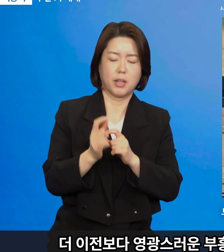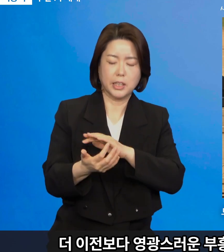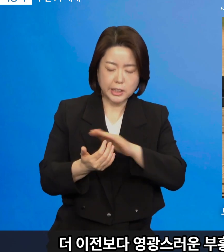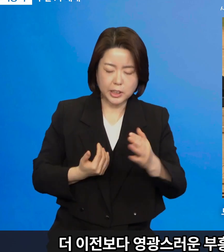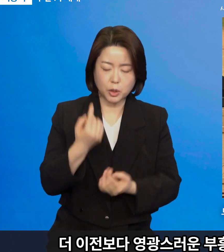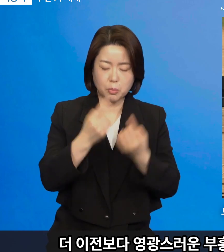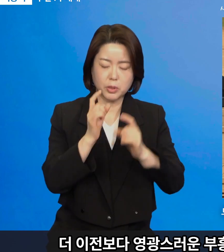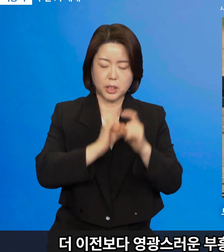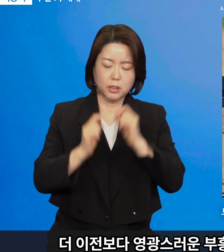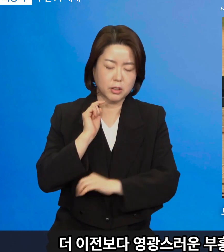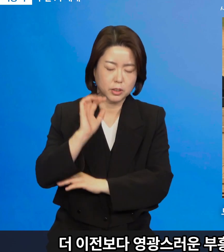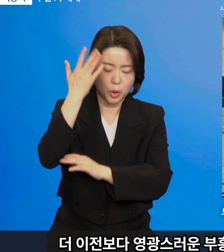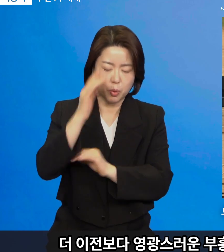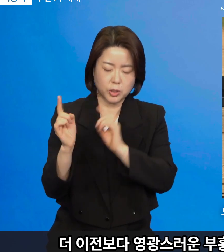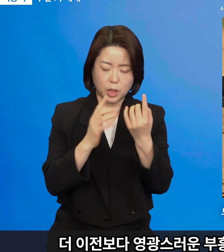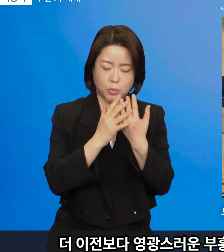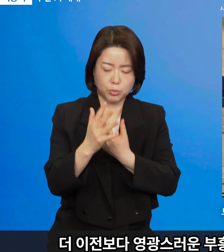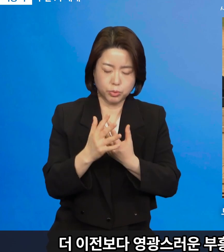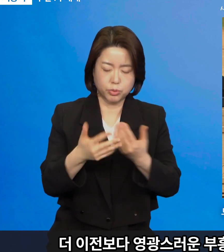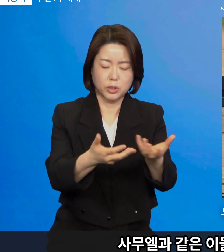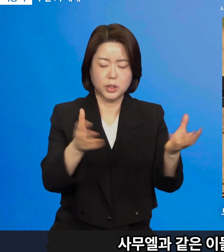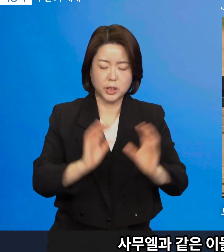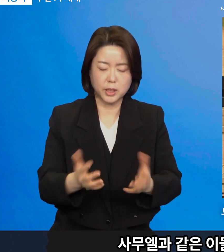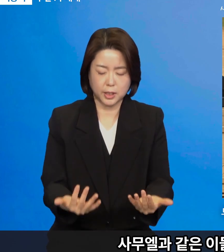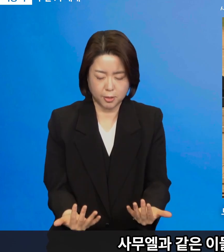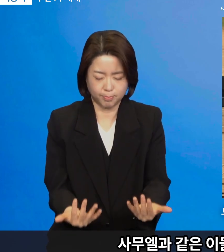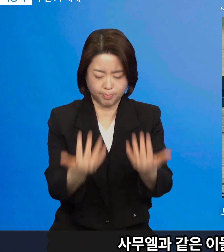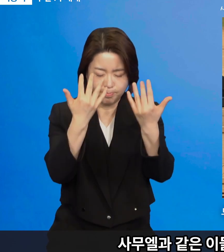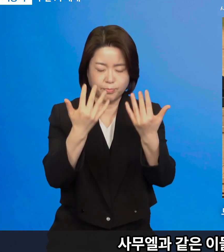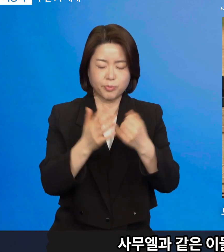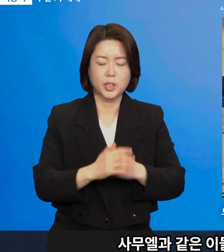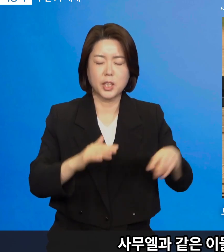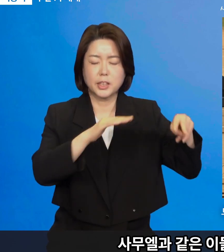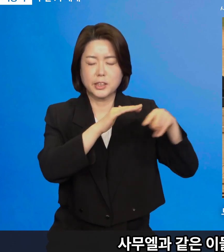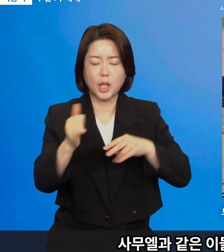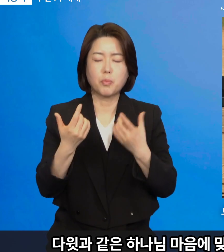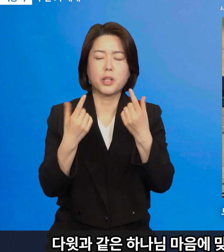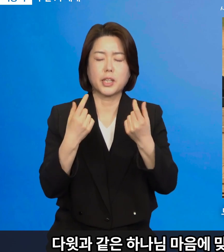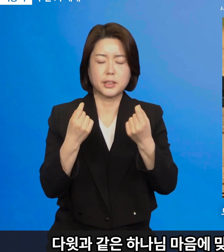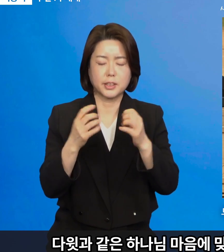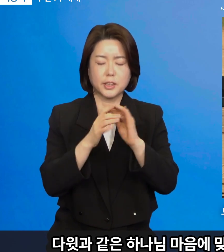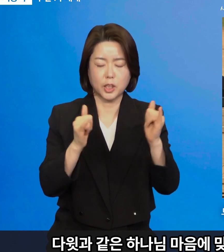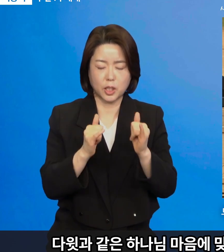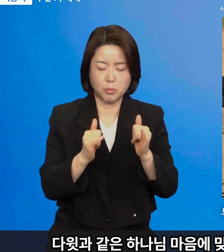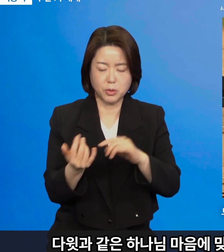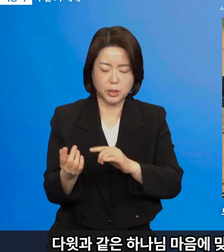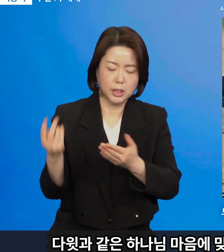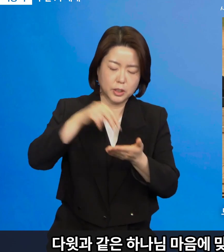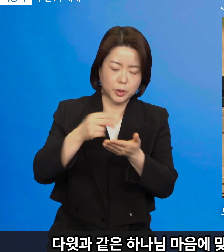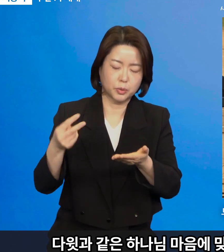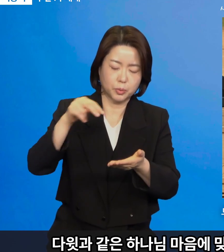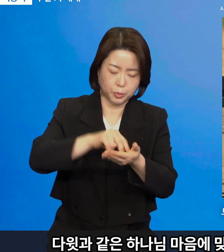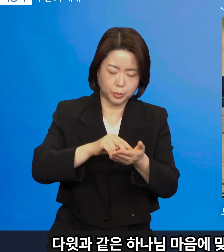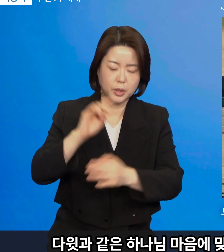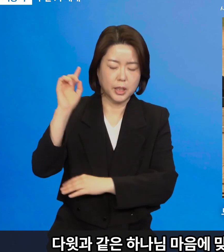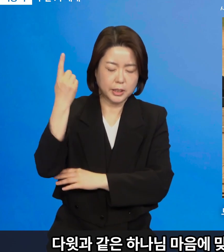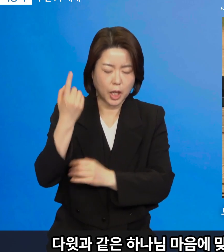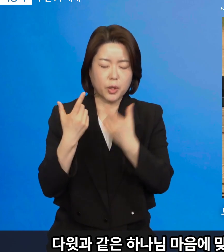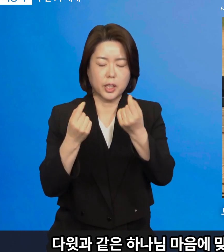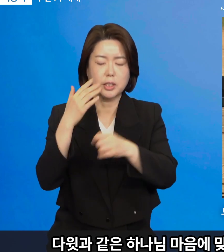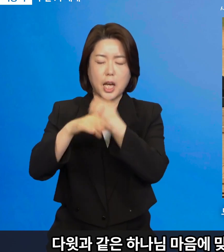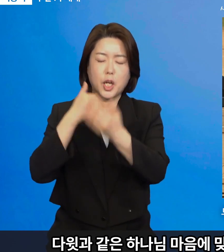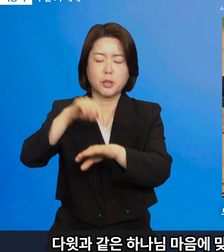이전보다 영광스러운 부흥의 세대가 일어날 수 있도록 사무엘과 같은 이들을 일으켜 주시고 다윗과 같은 하나님 마음에 맞는 이들을